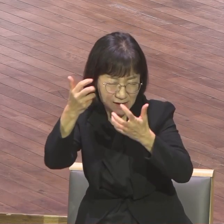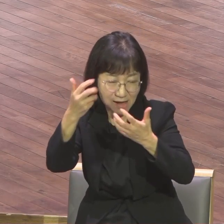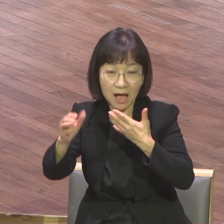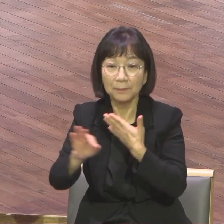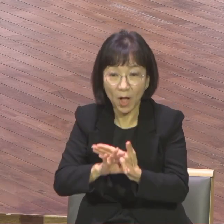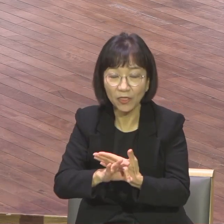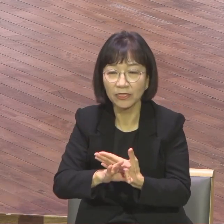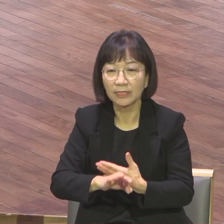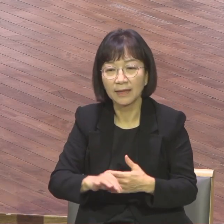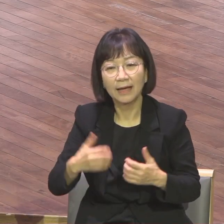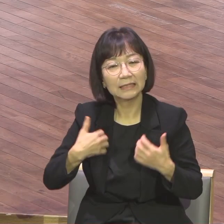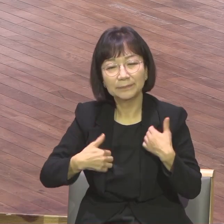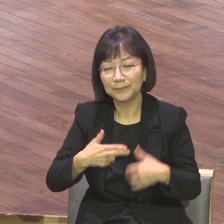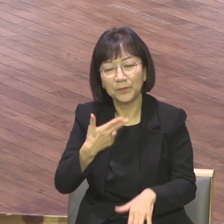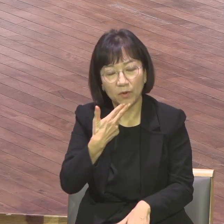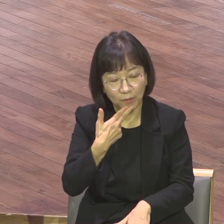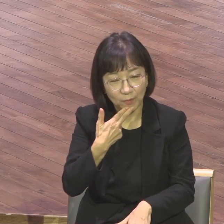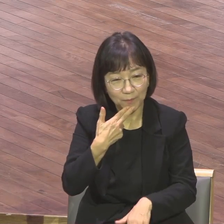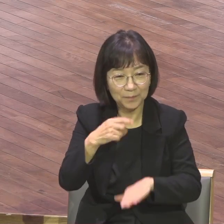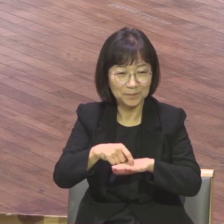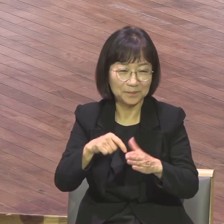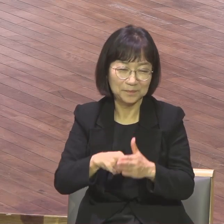없어서 감사